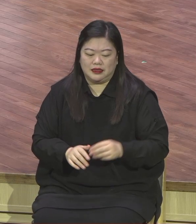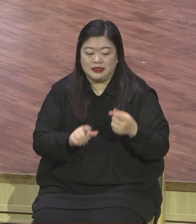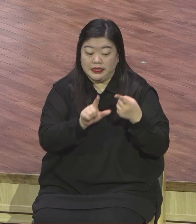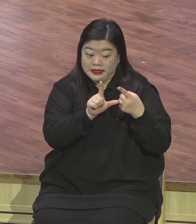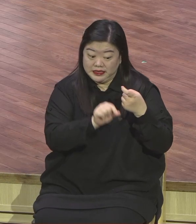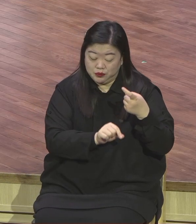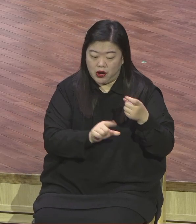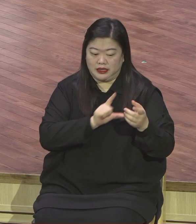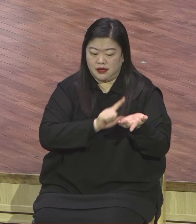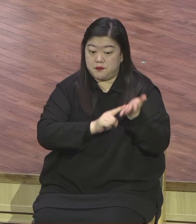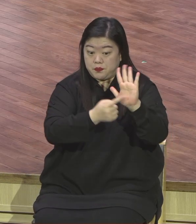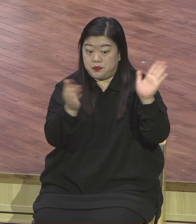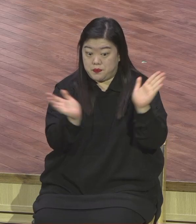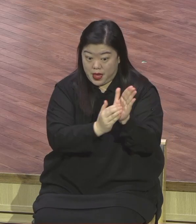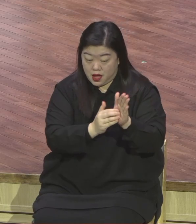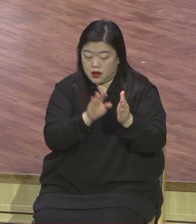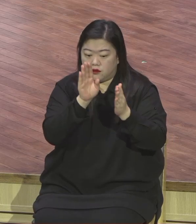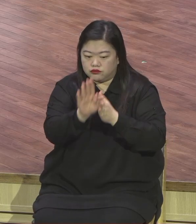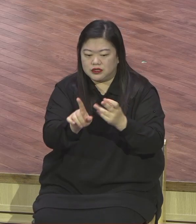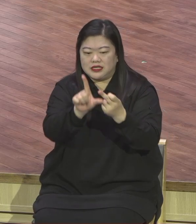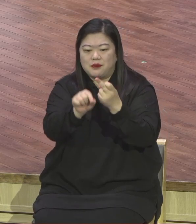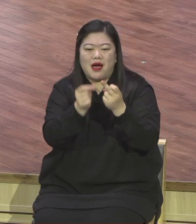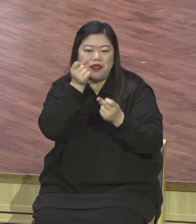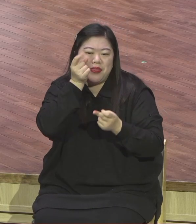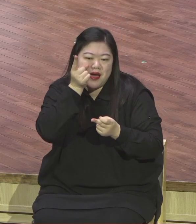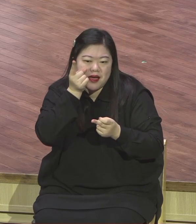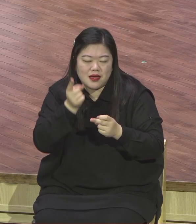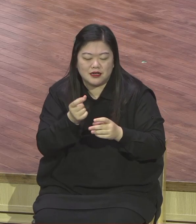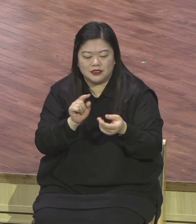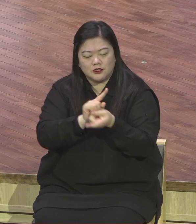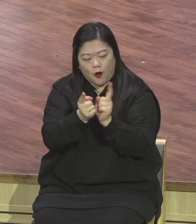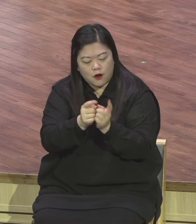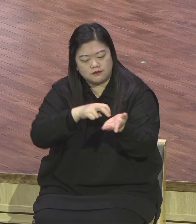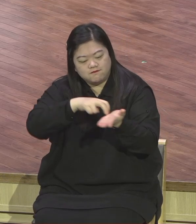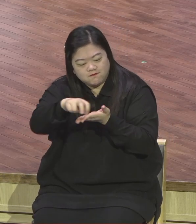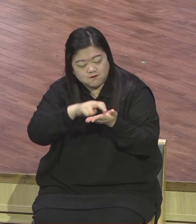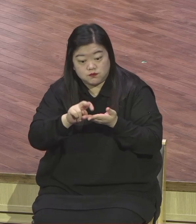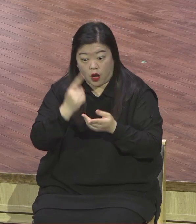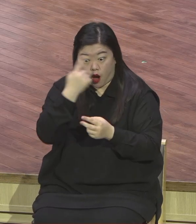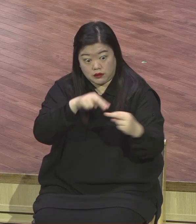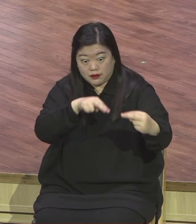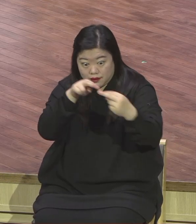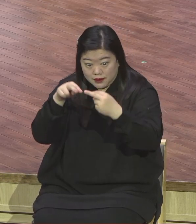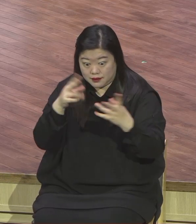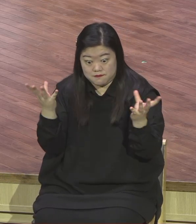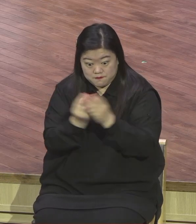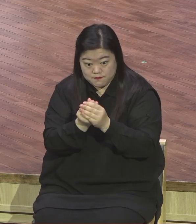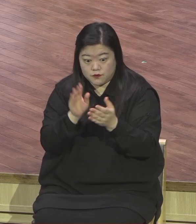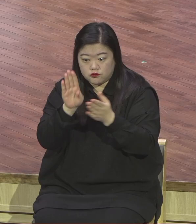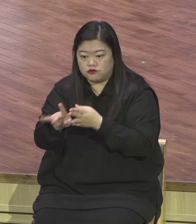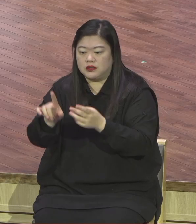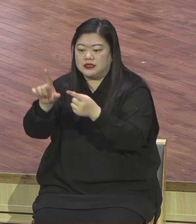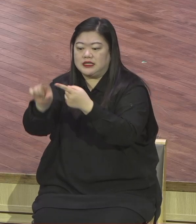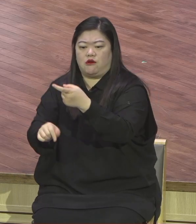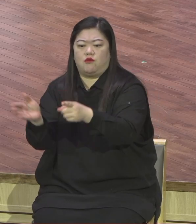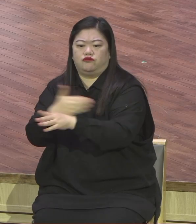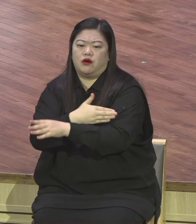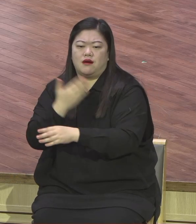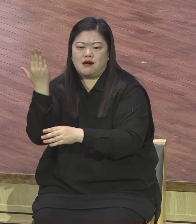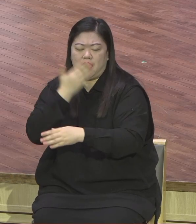원네스 제창조 하나님께서 주신 이 기관 부서들을